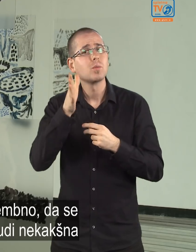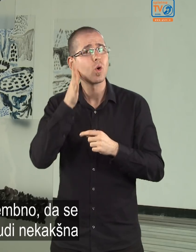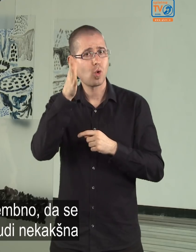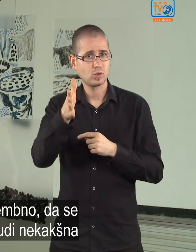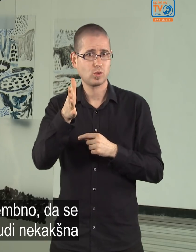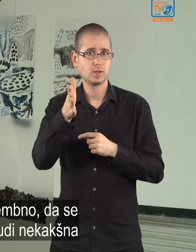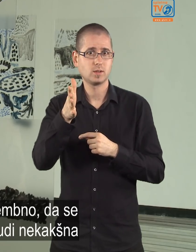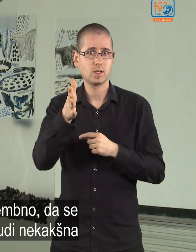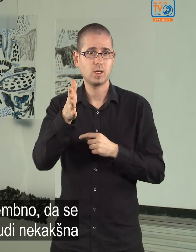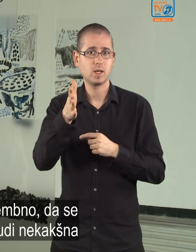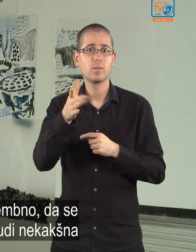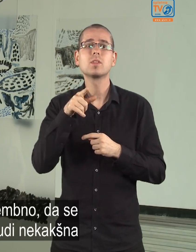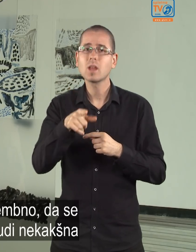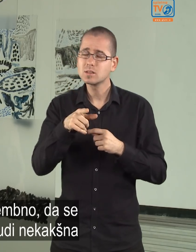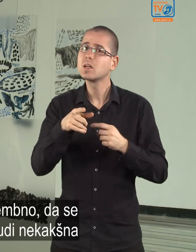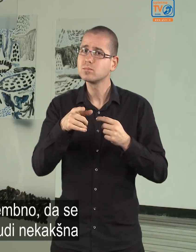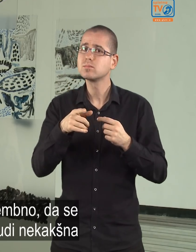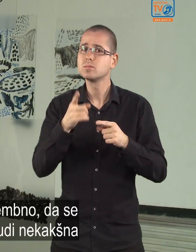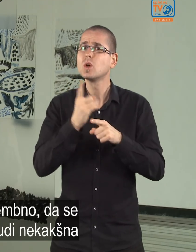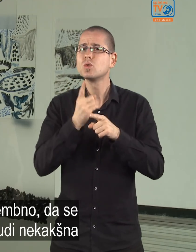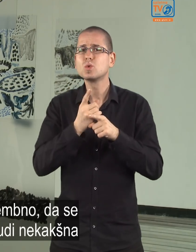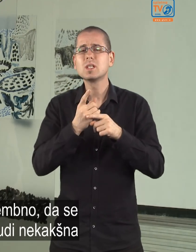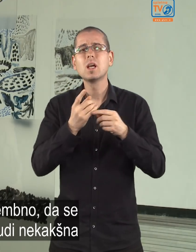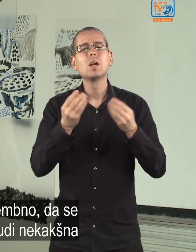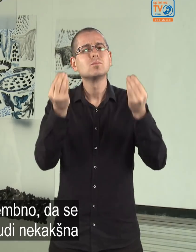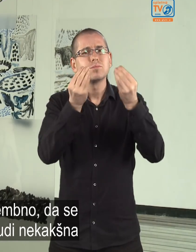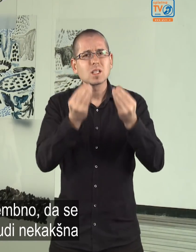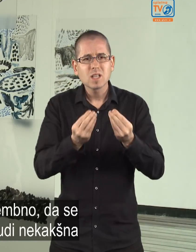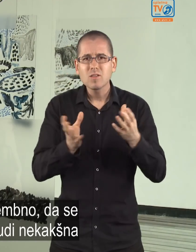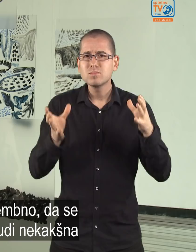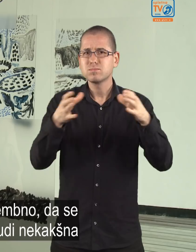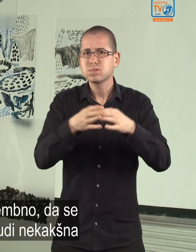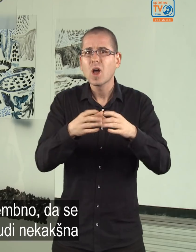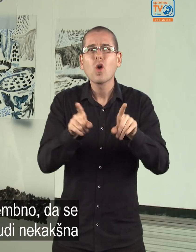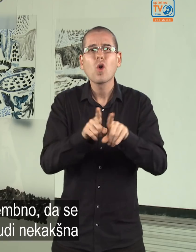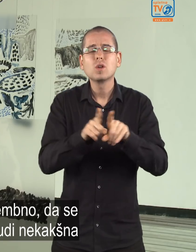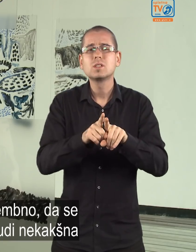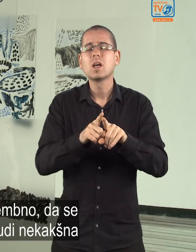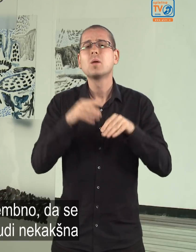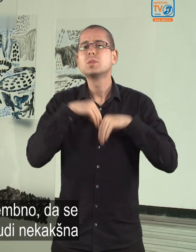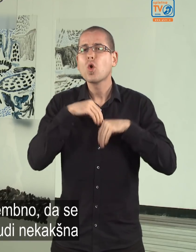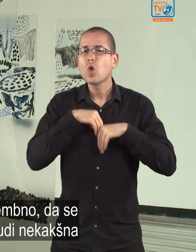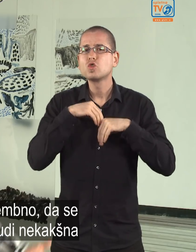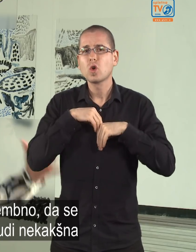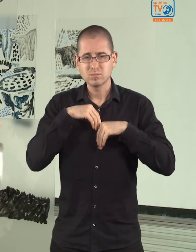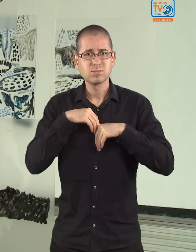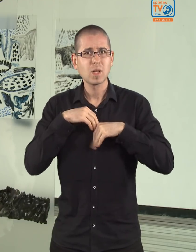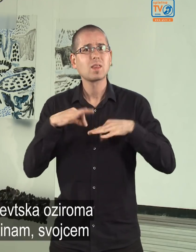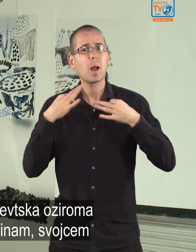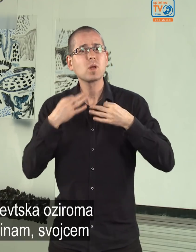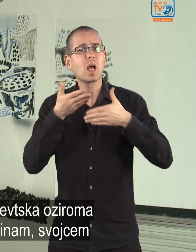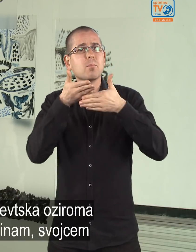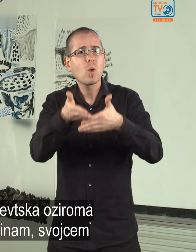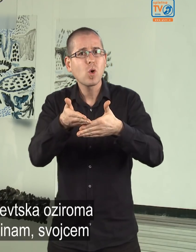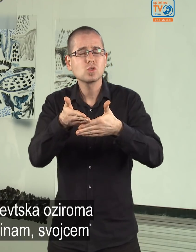se v prihodnosti, da se osnuje tudi nekakšna psihološka in psihoterapevtska pomoč oziroma